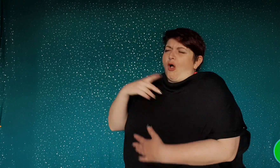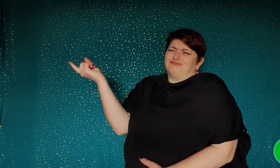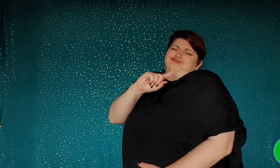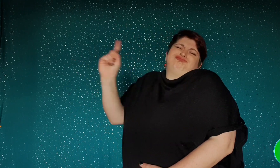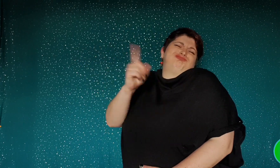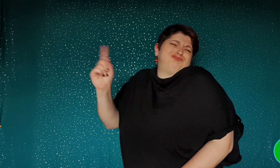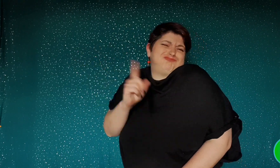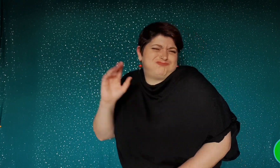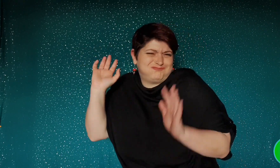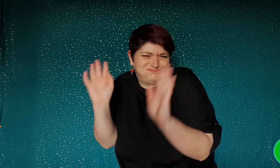Pas à nous, dit Louis.